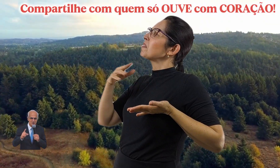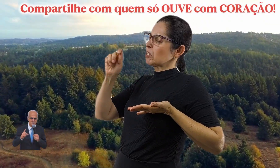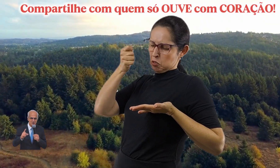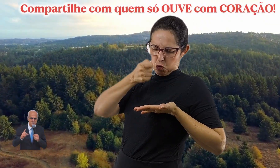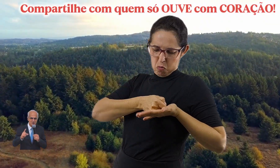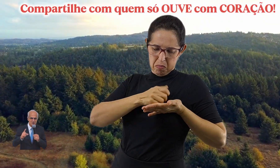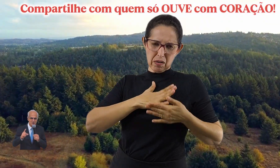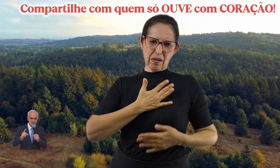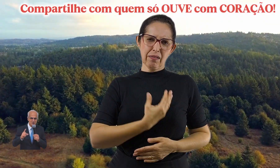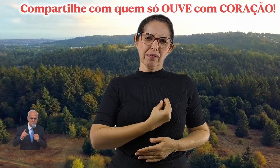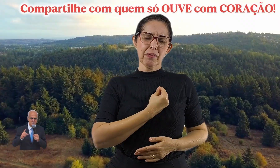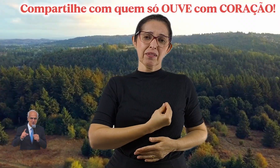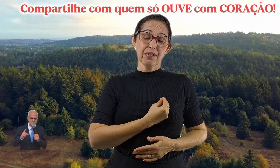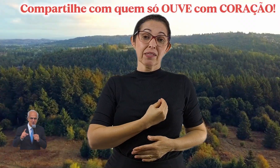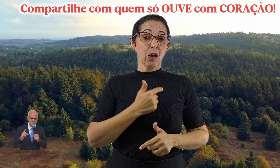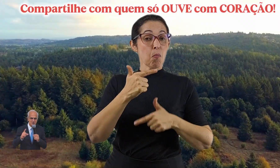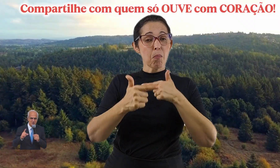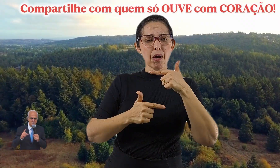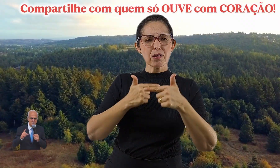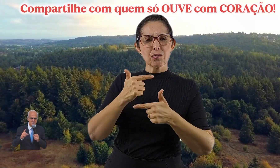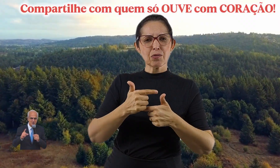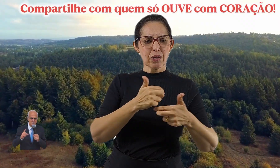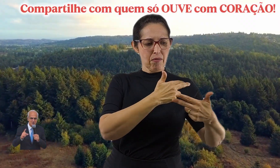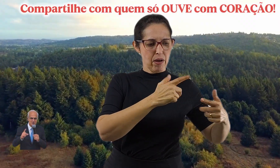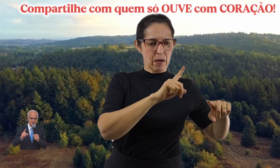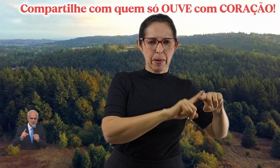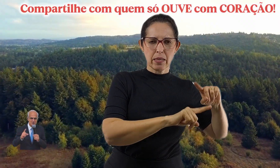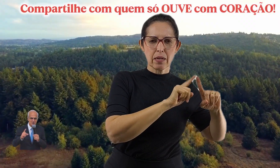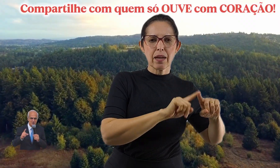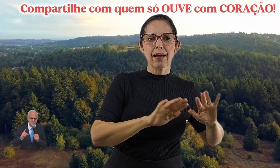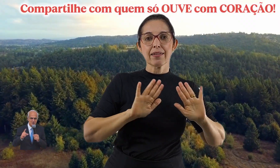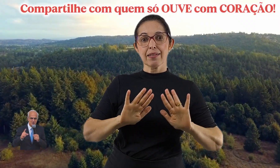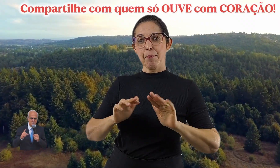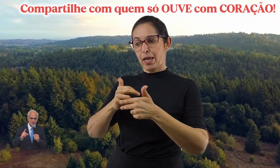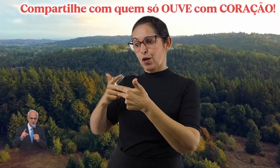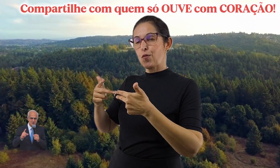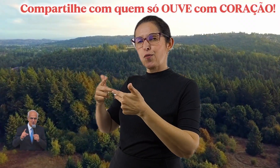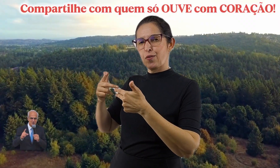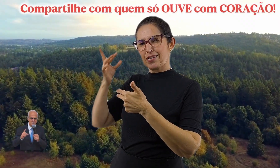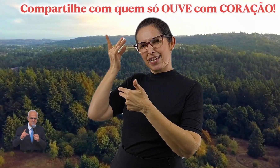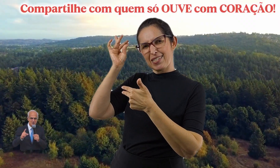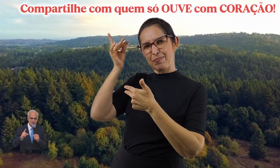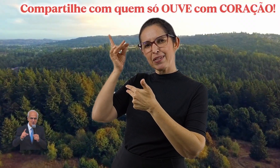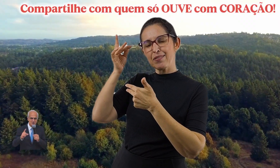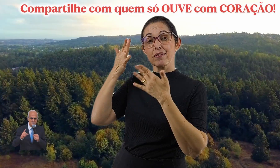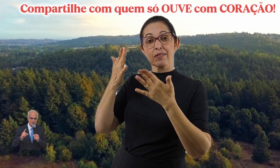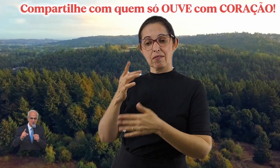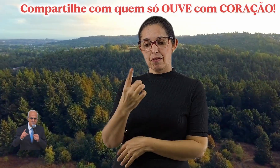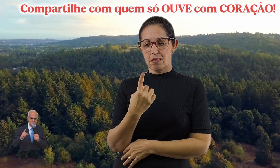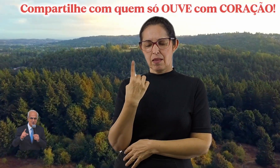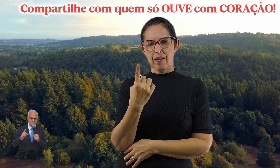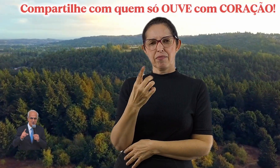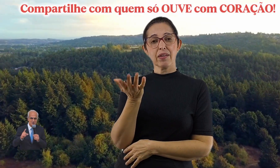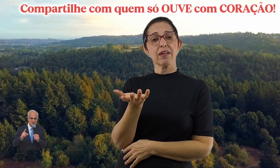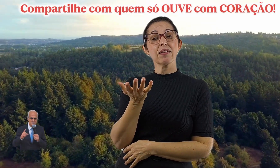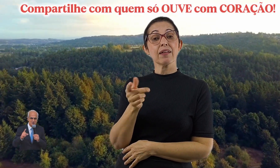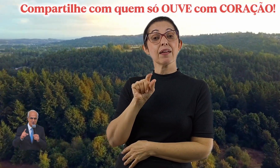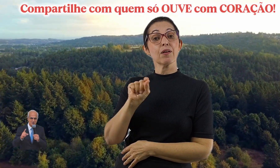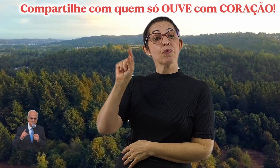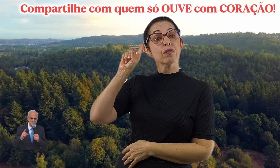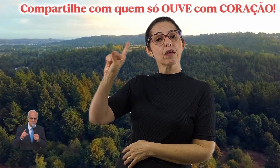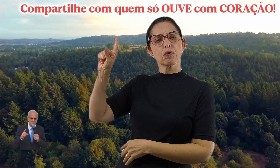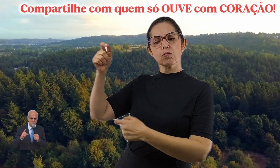dos valores materiais e dos valores espirituais. O Senhor, Davi queria o Senhor como centro da sua vida.